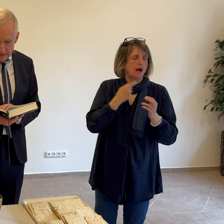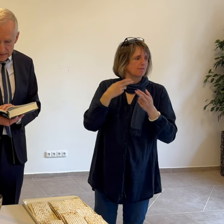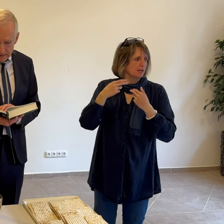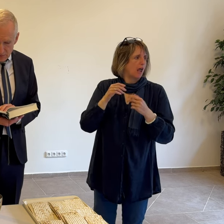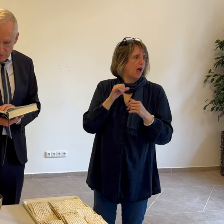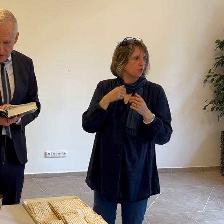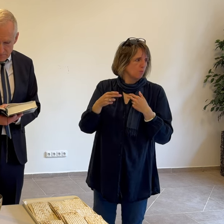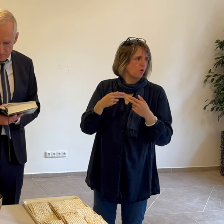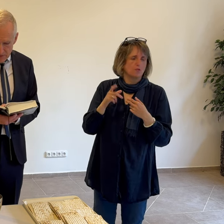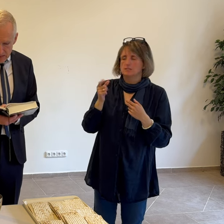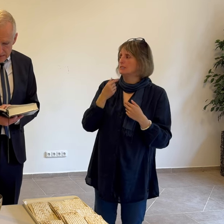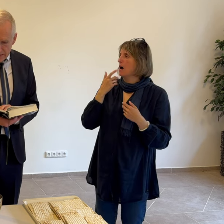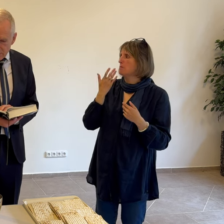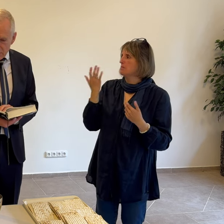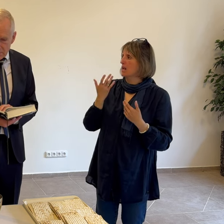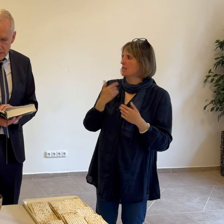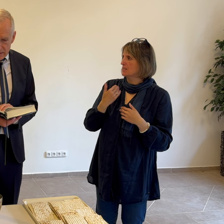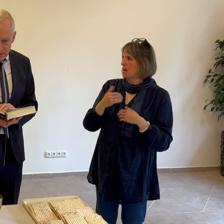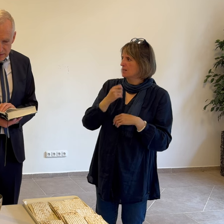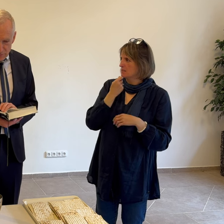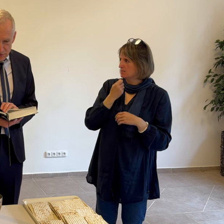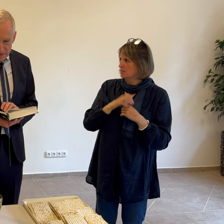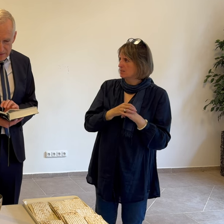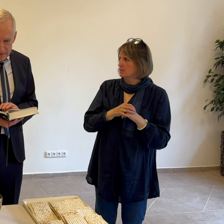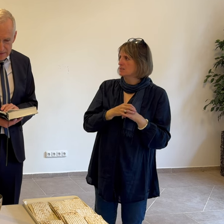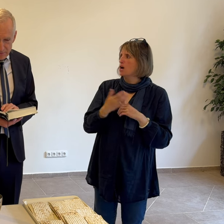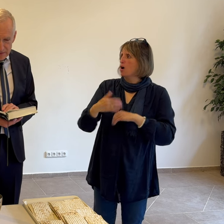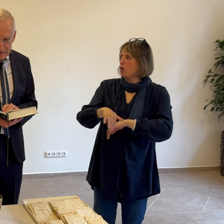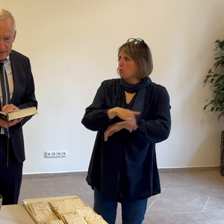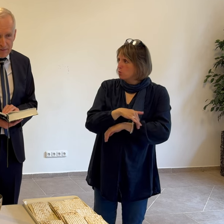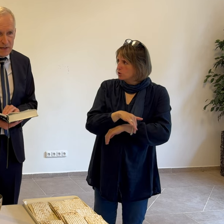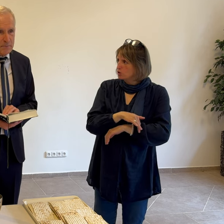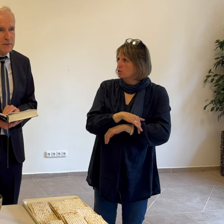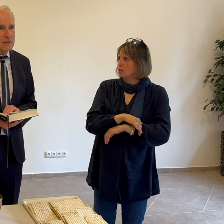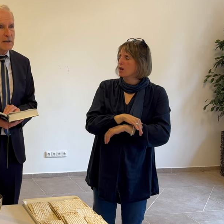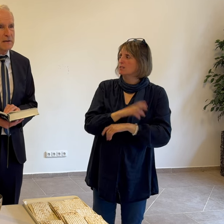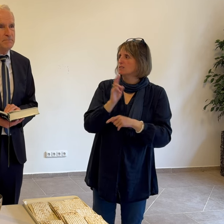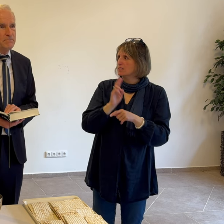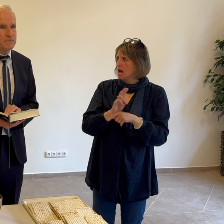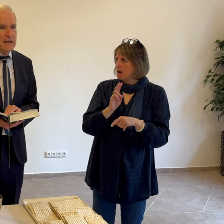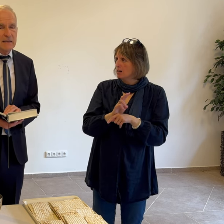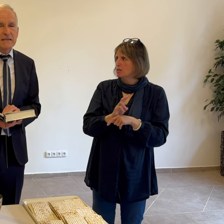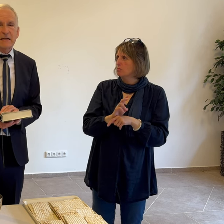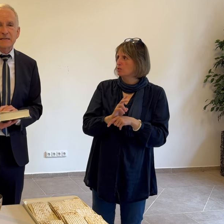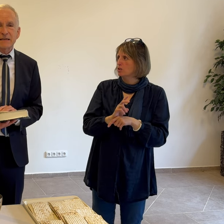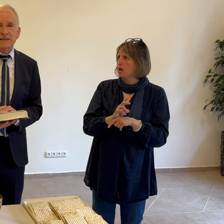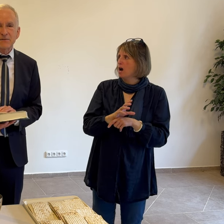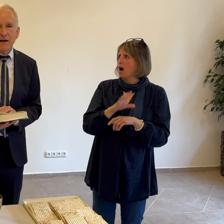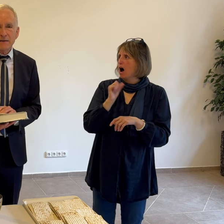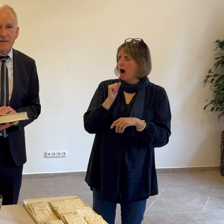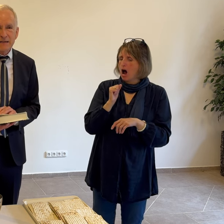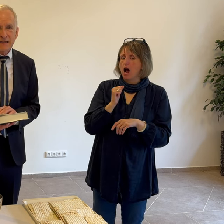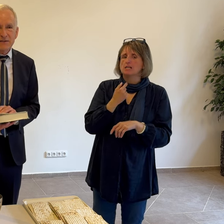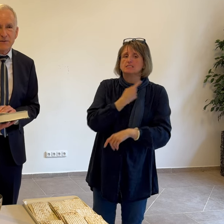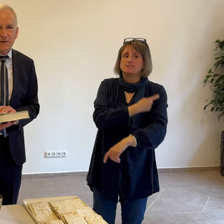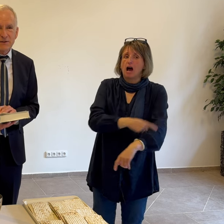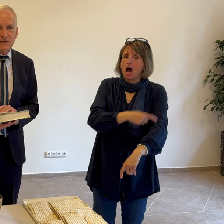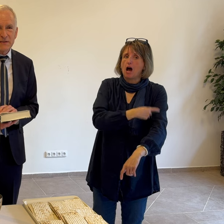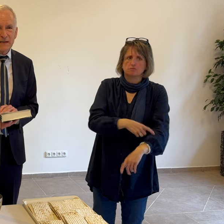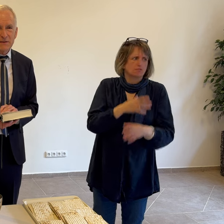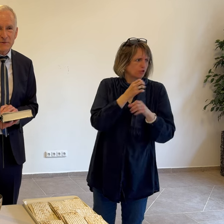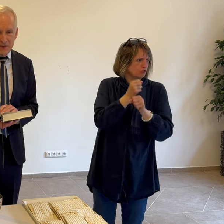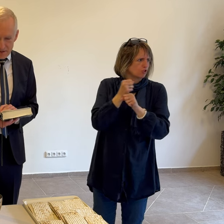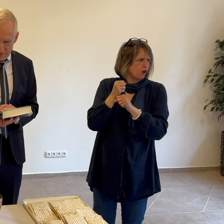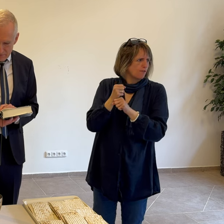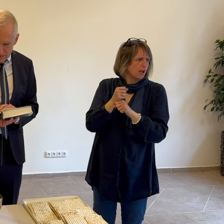řekl kde to bude tady vidíme jak učedníci si velice dávali pozor na izraelské svátky na zvyklosti